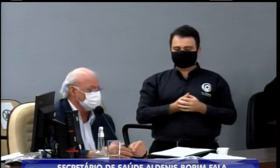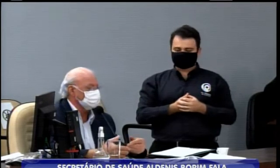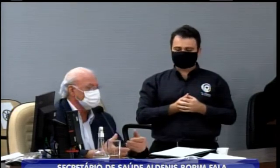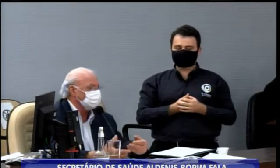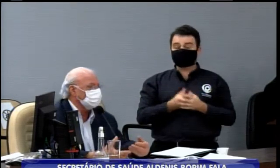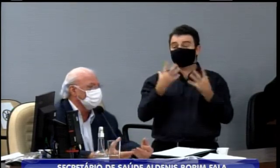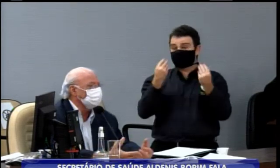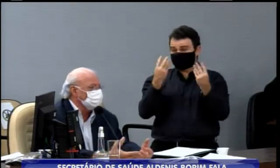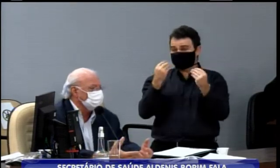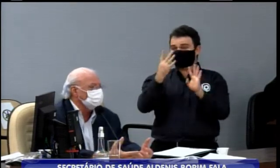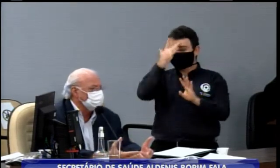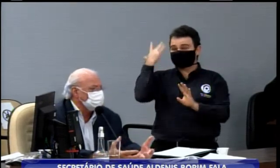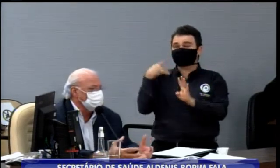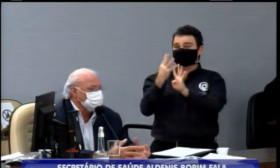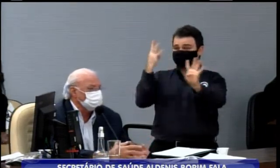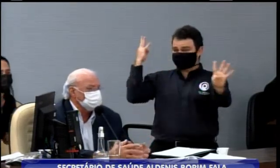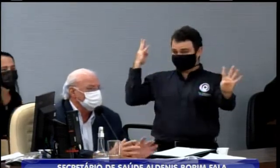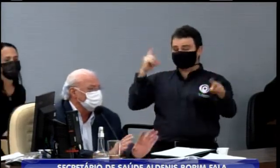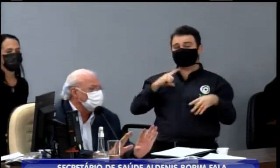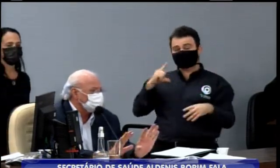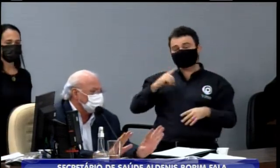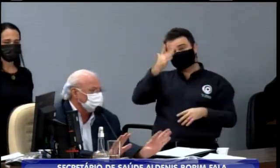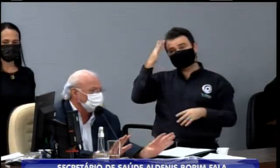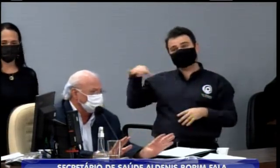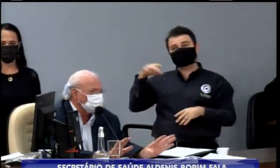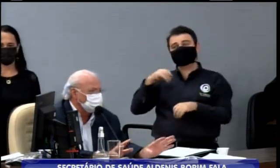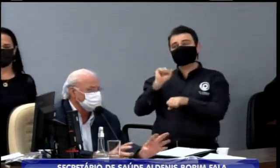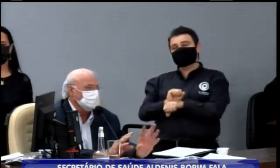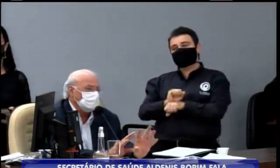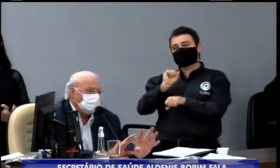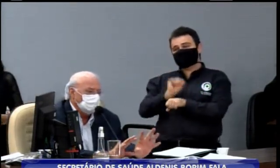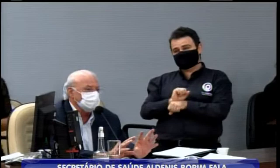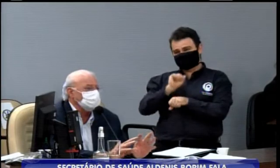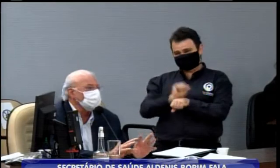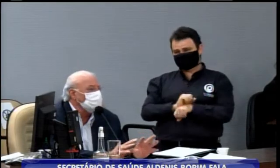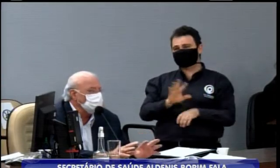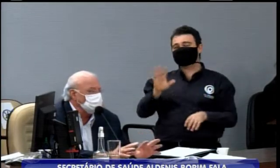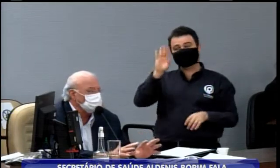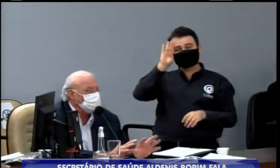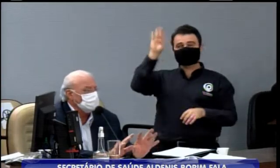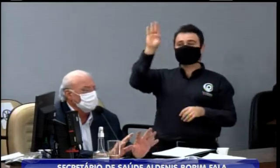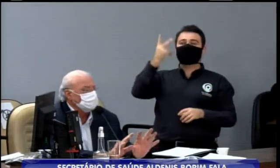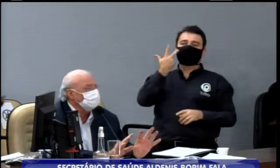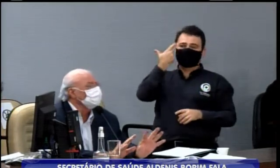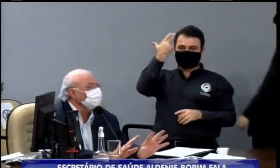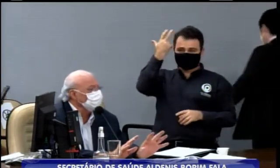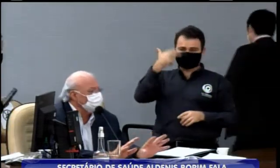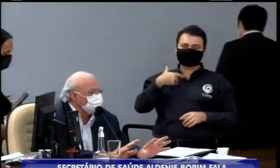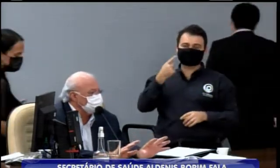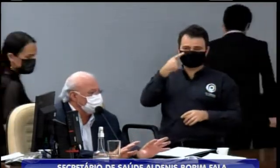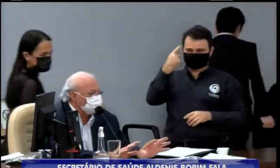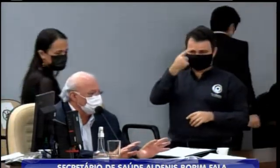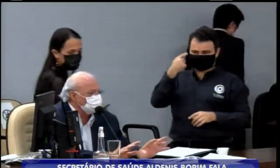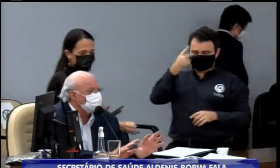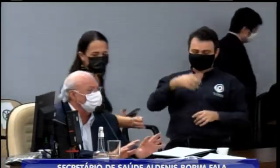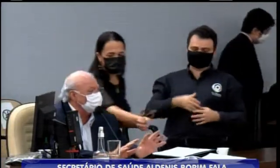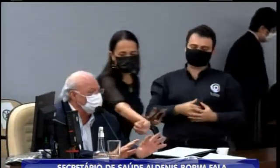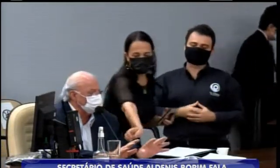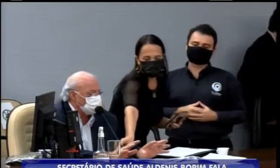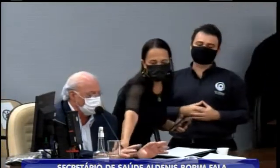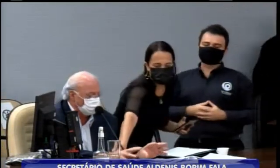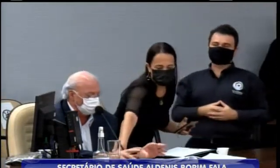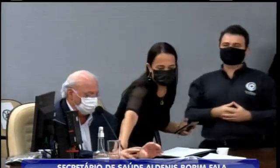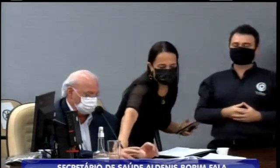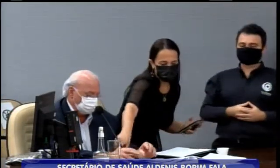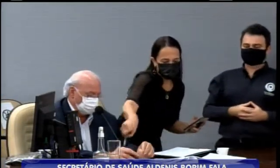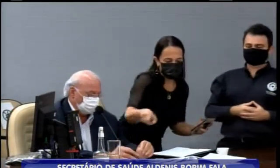Então, a gente tem uma demanda reprimida, principalmente nessas duas, mas é muito. Como que nós fizemos para